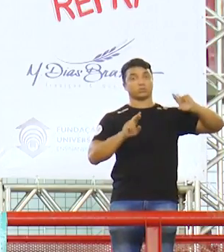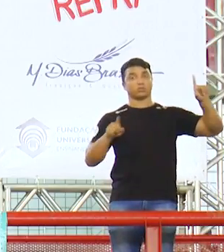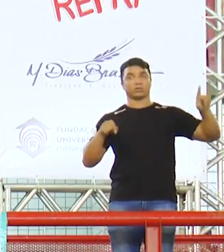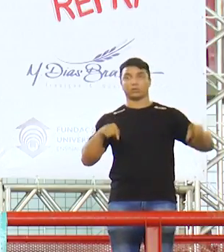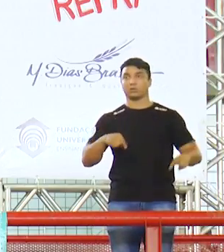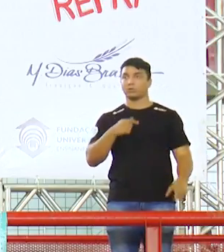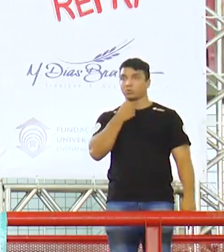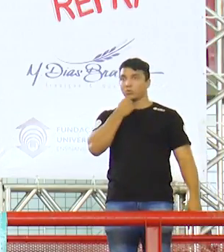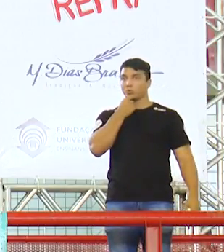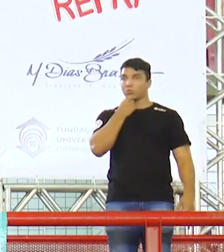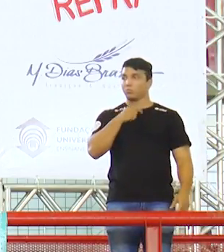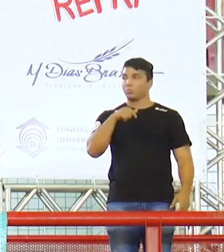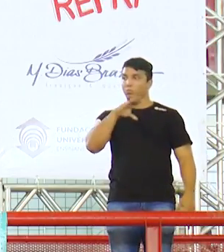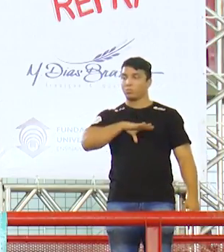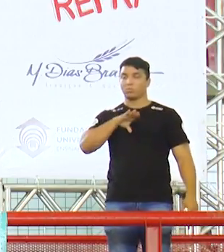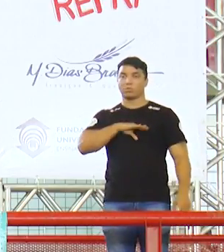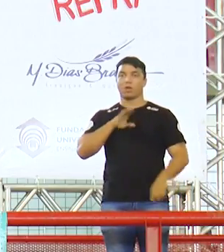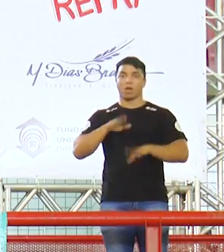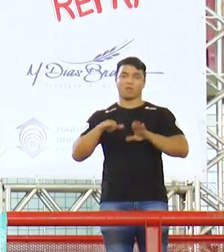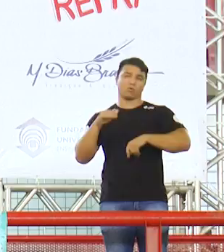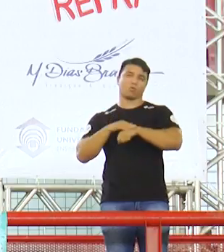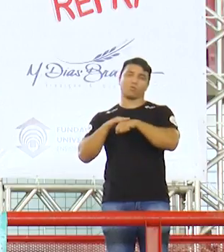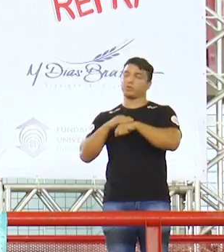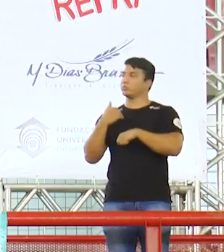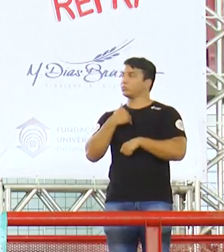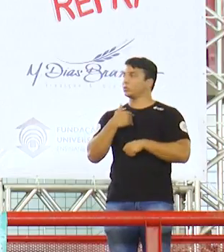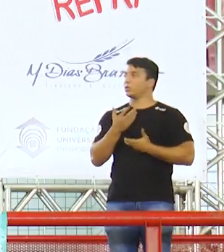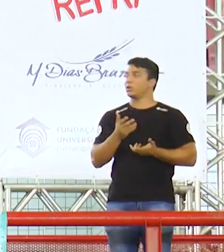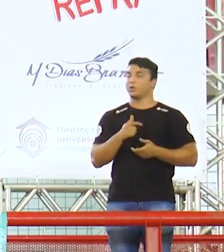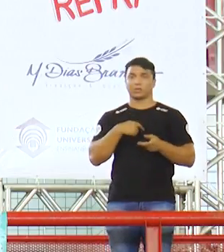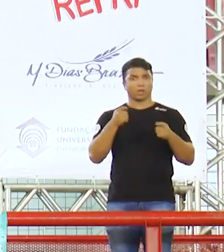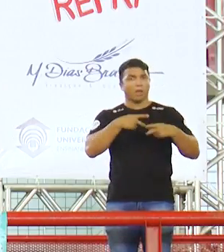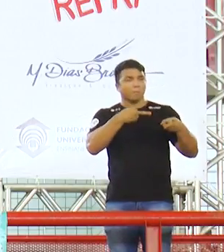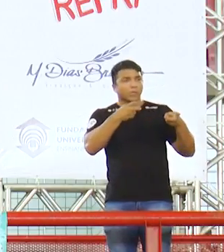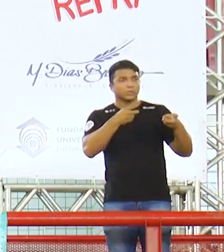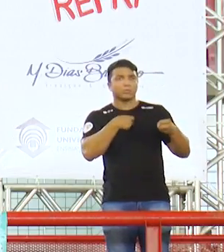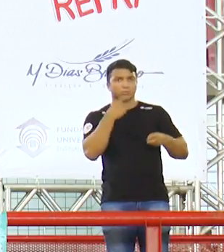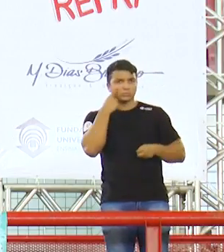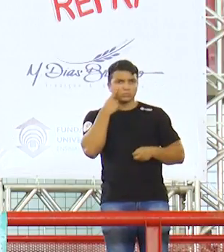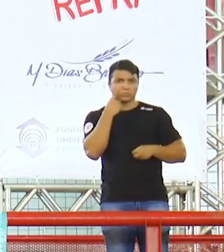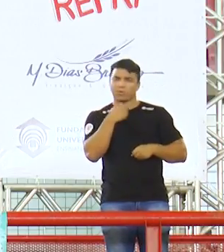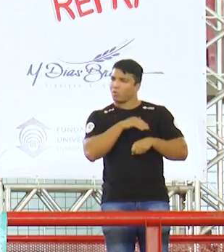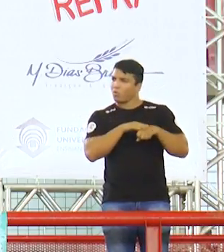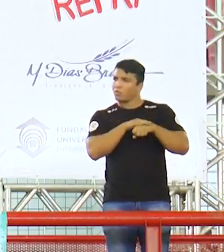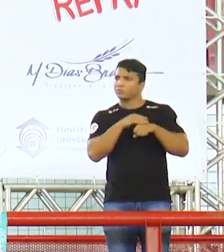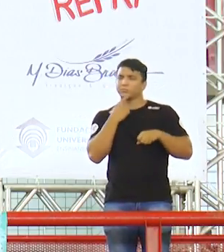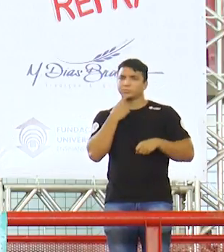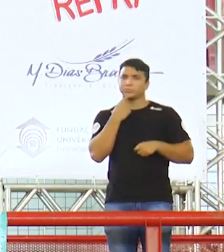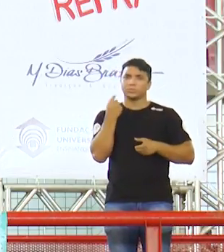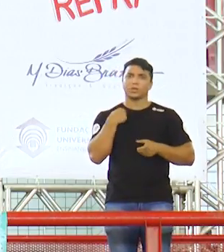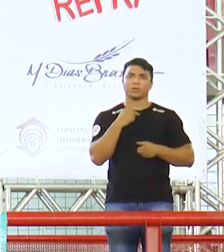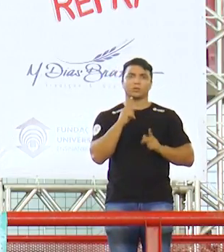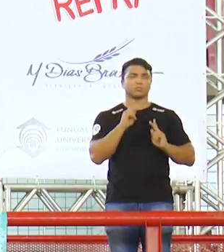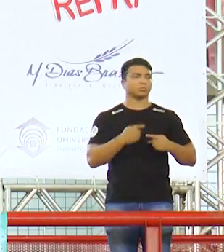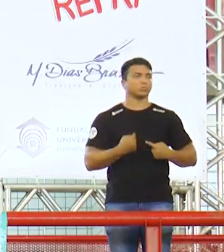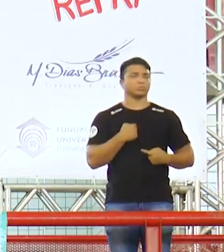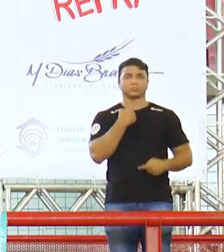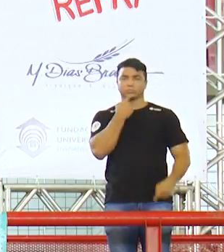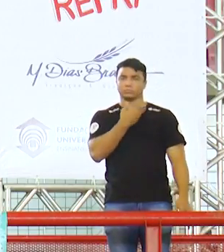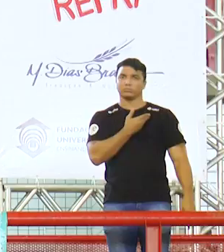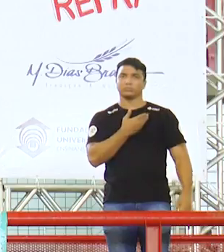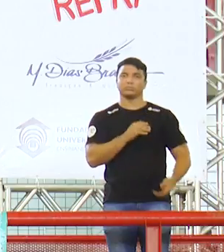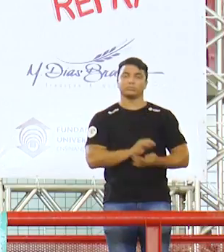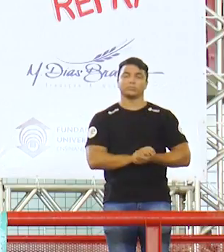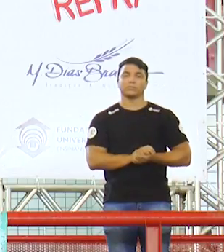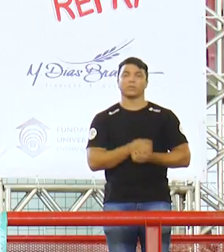que é português, que de vez em quando fala comigo, você percebe a diferença. Eu estava até comentando com o ser humano, tá ali ele, estava